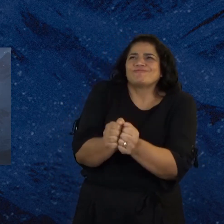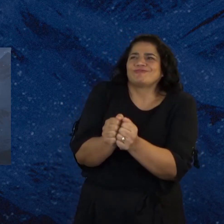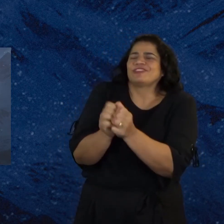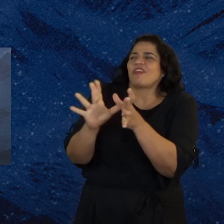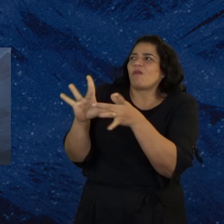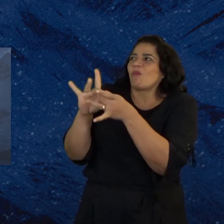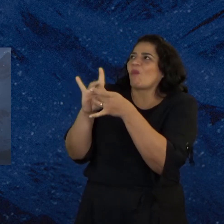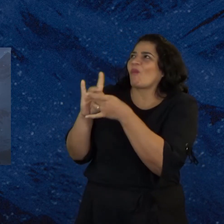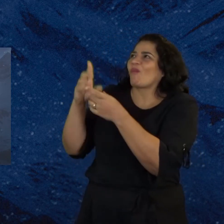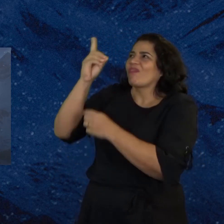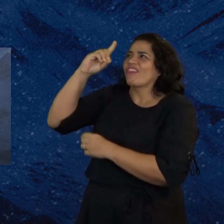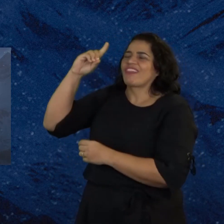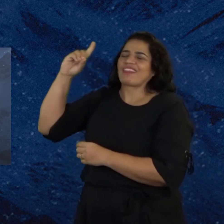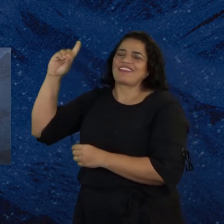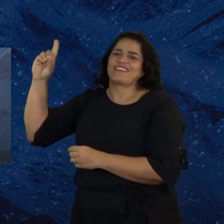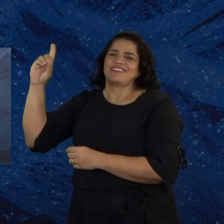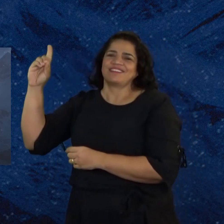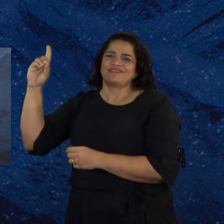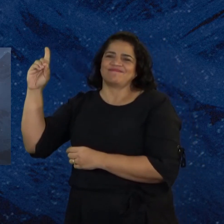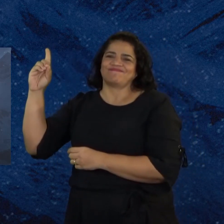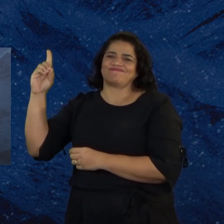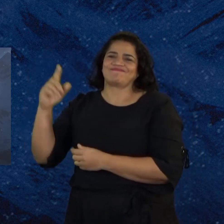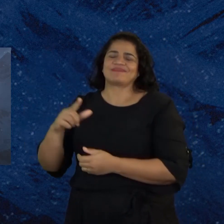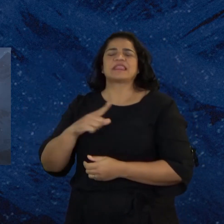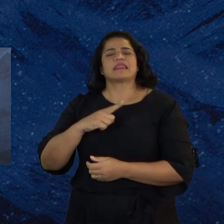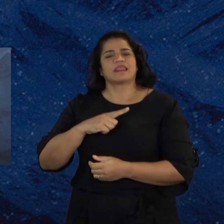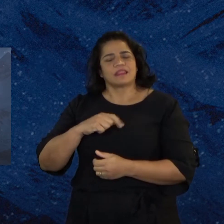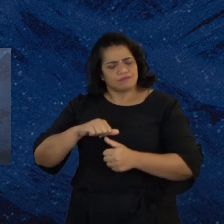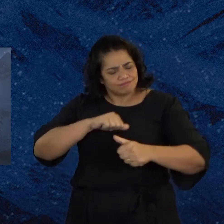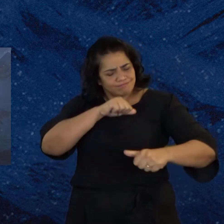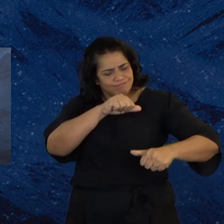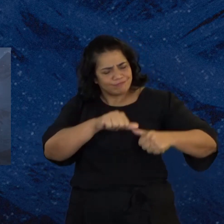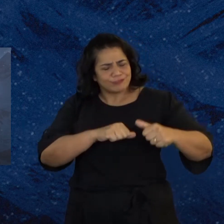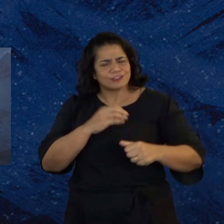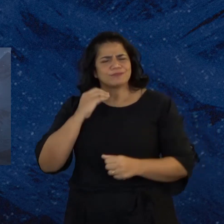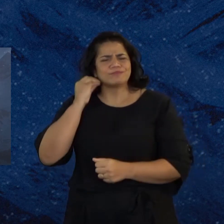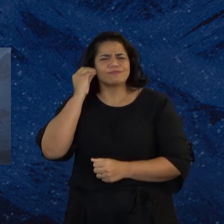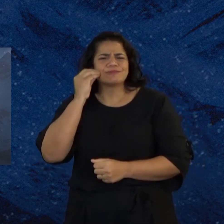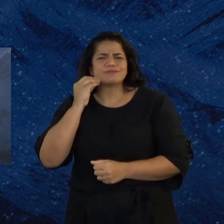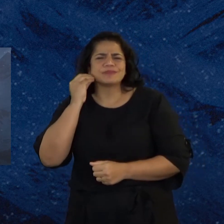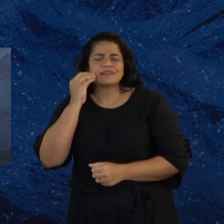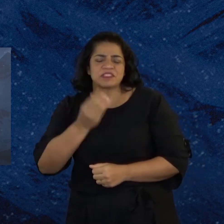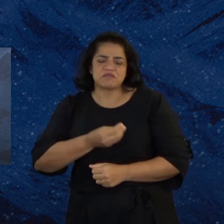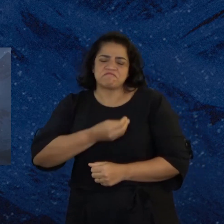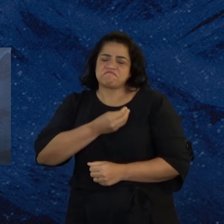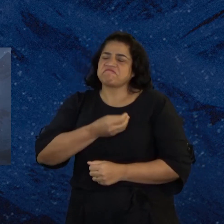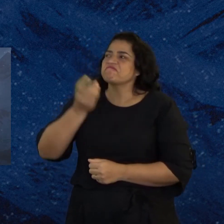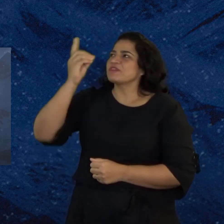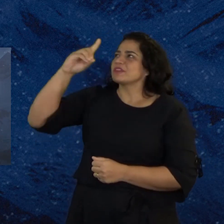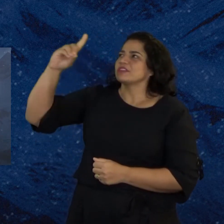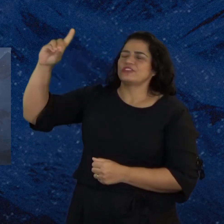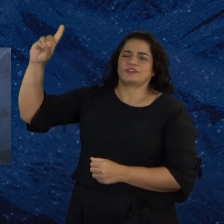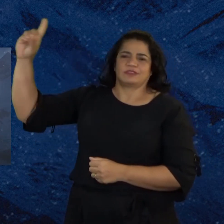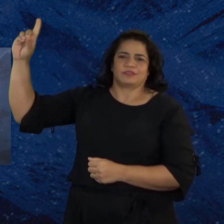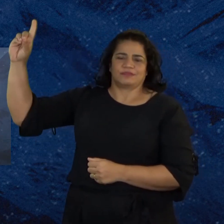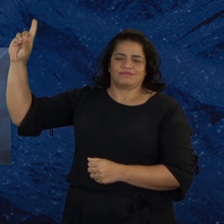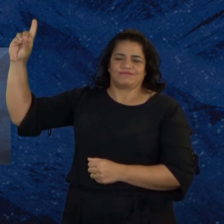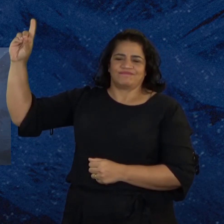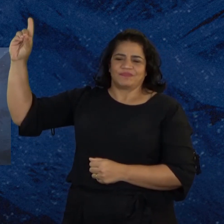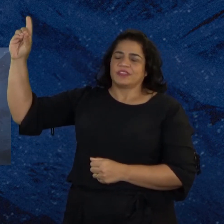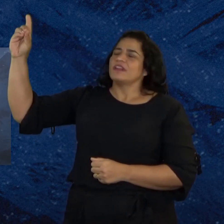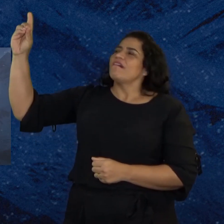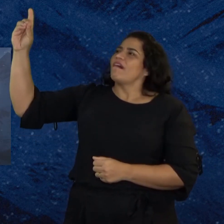mudar, você vai experimentar o que Deus é e a essência dele. vai cada vez